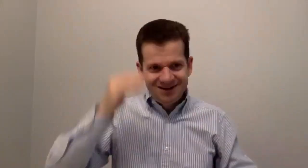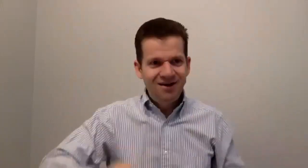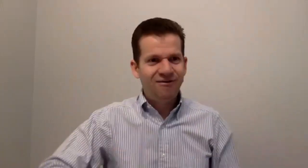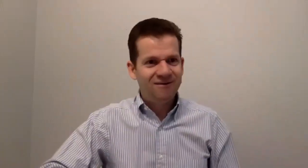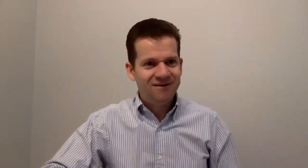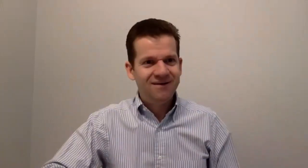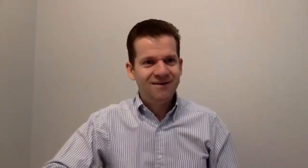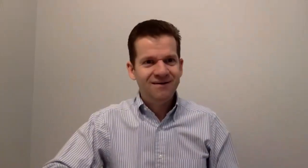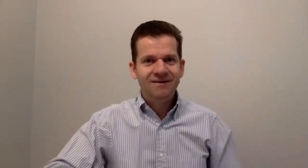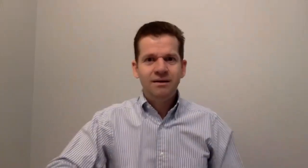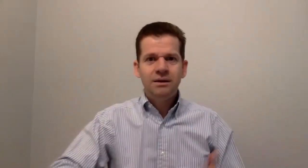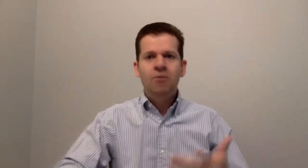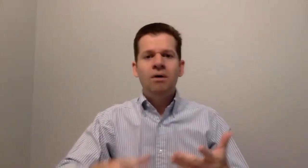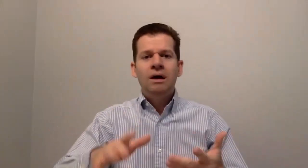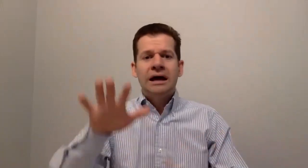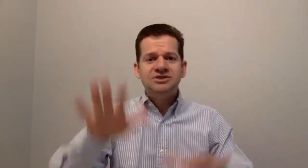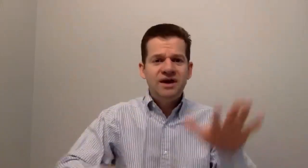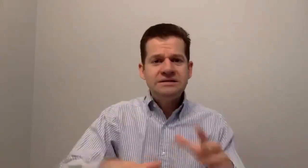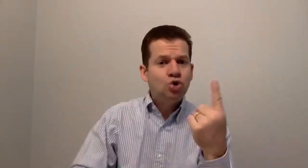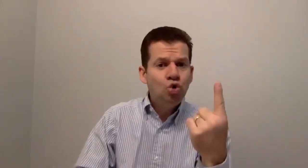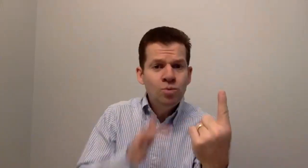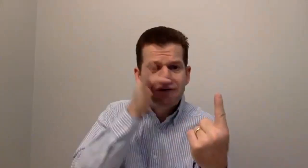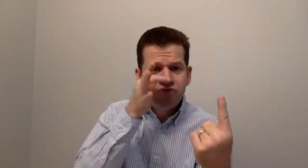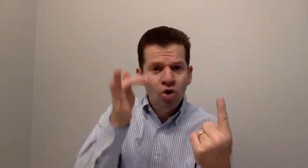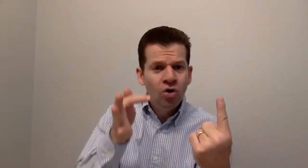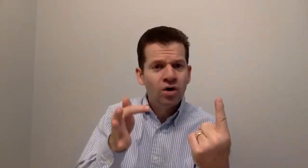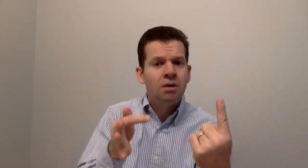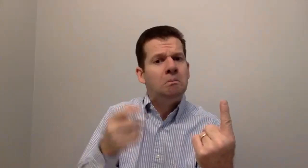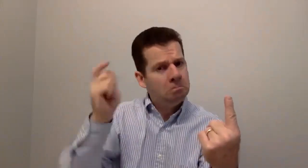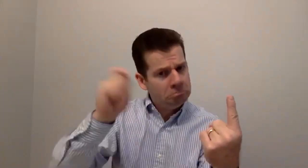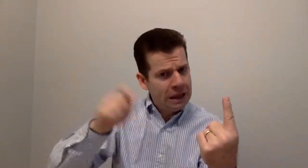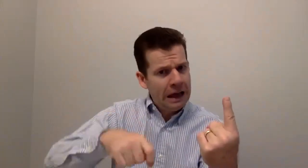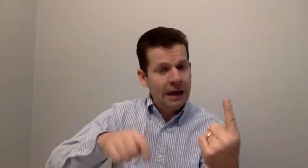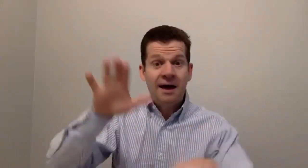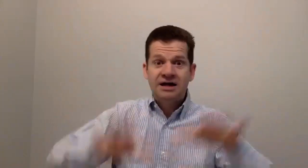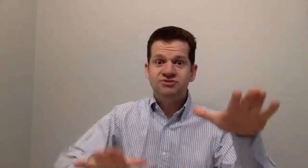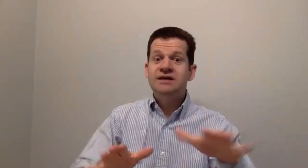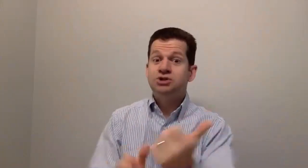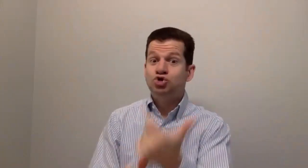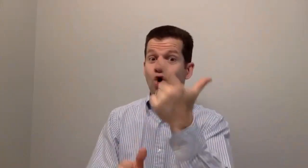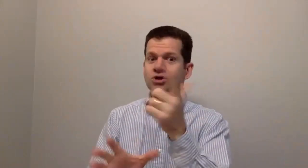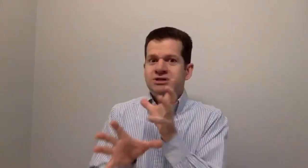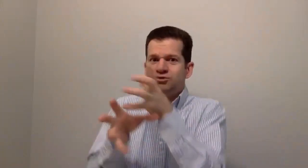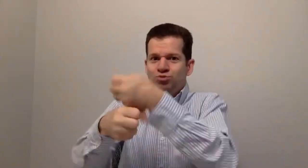Entendeu? Então, às vezes, uma flor dá, às vezes, 12, um